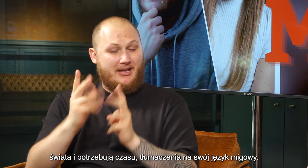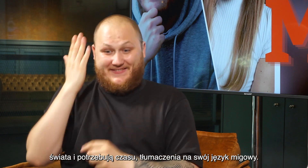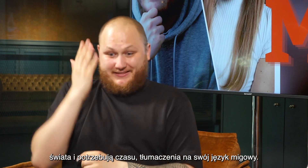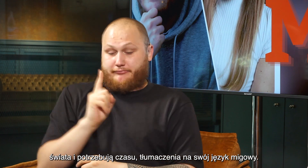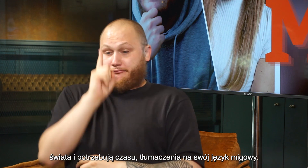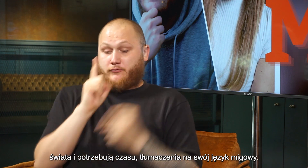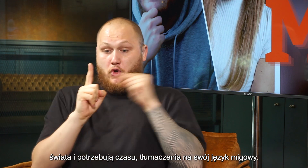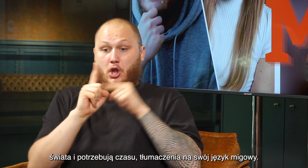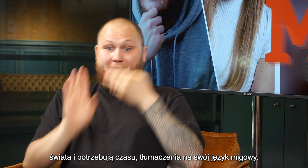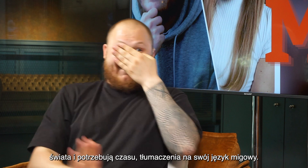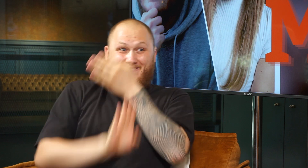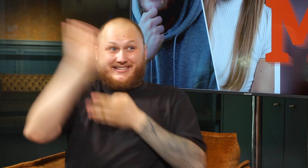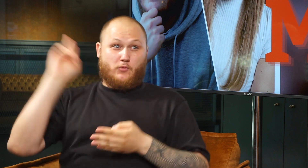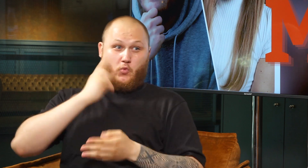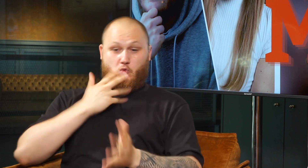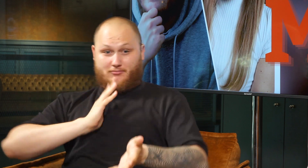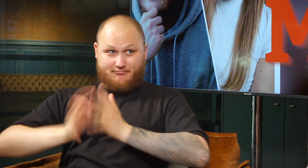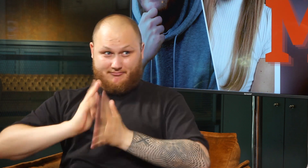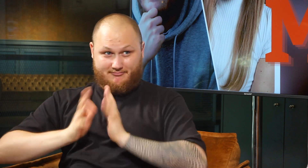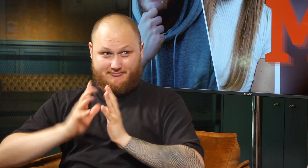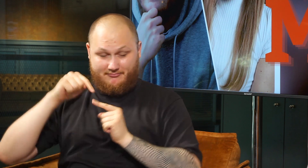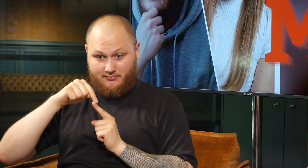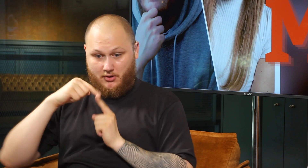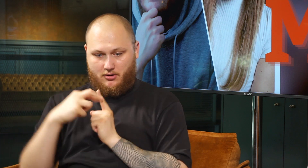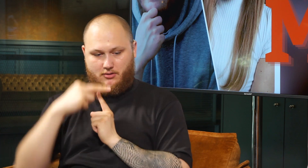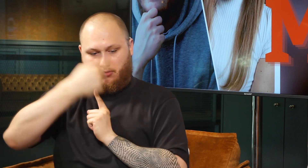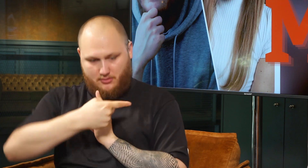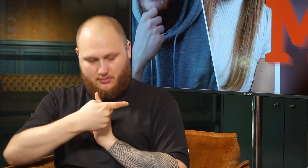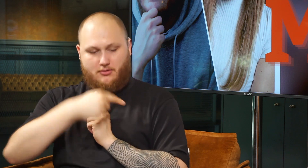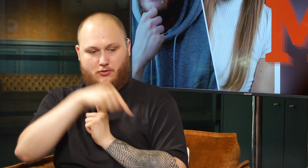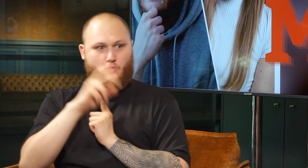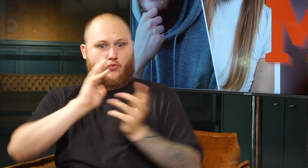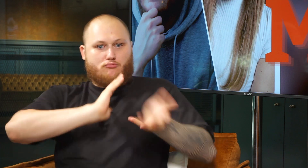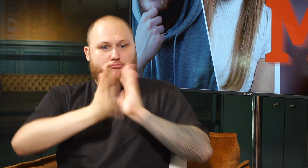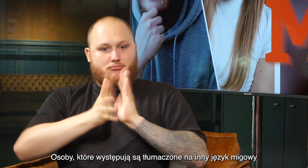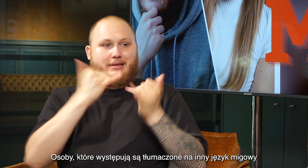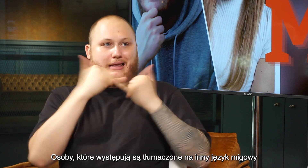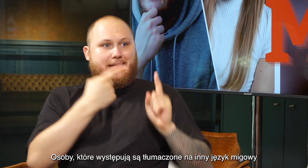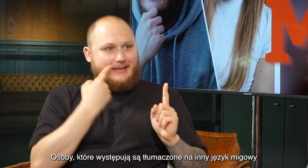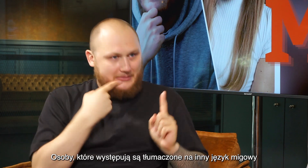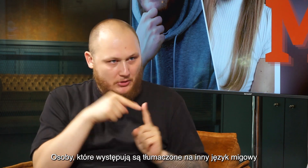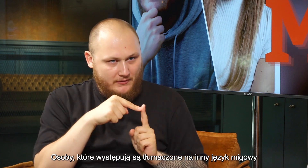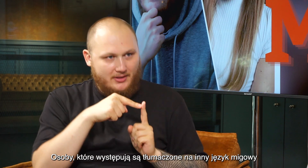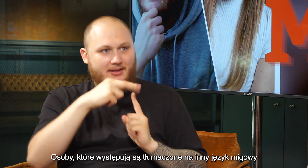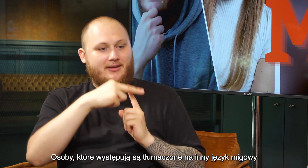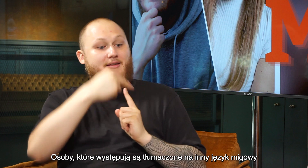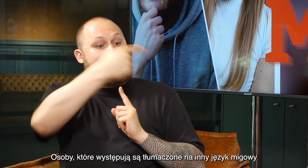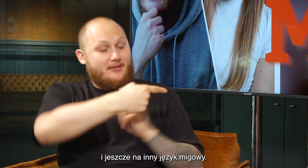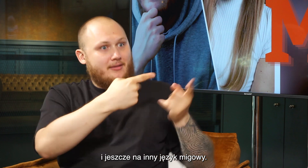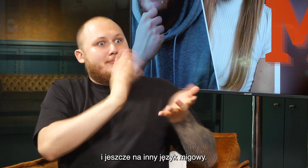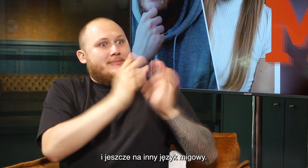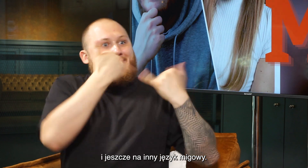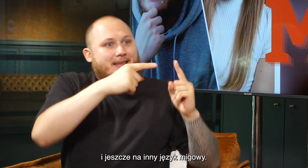świata i potrzebują często tłumaczenia na swój język migowy i często osoby, które występują, są